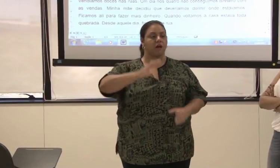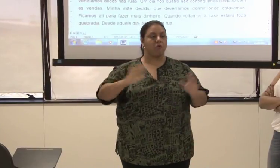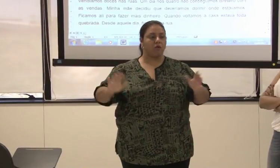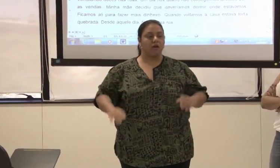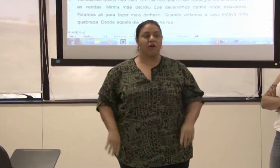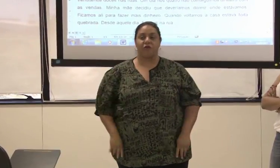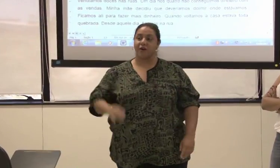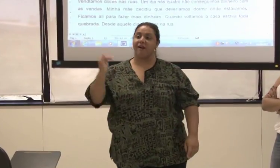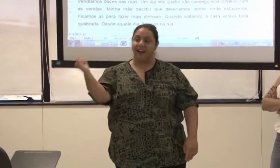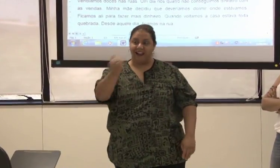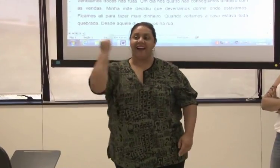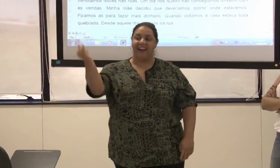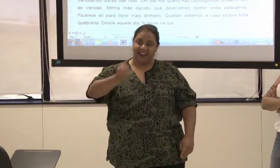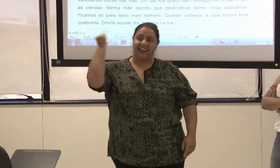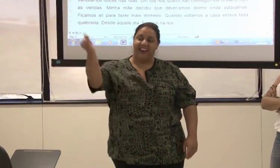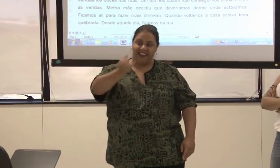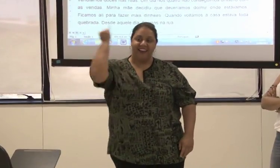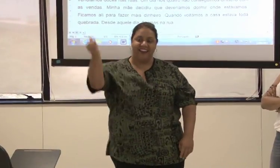Acabou. Eu fico.